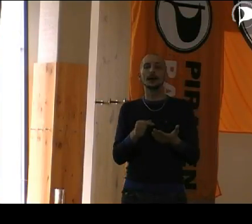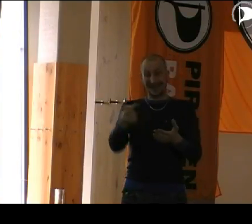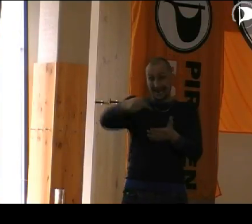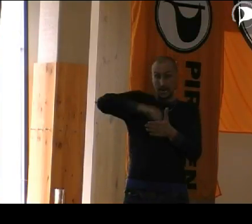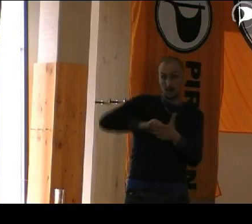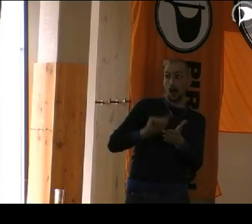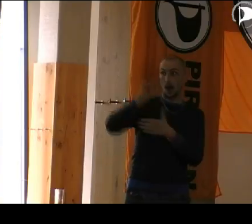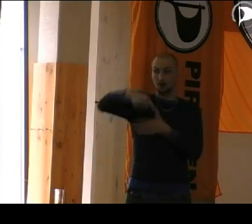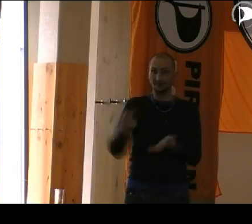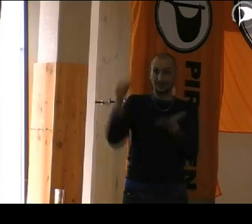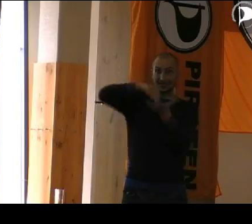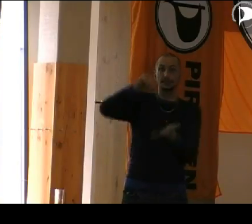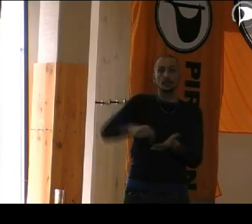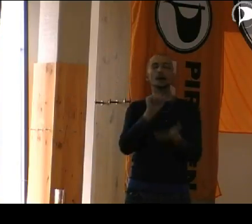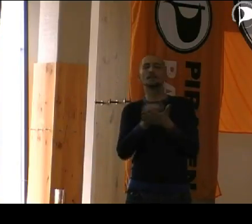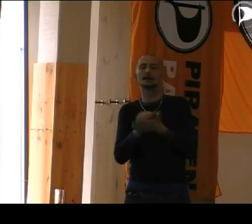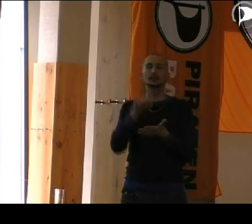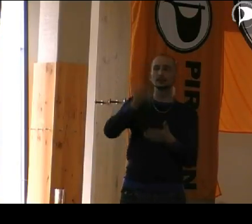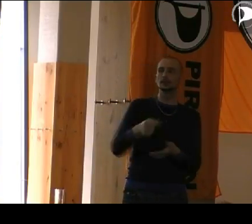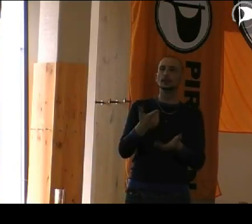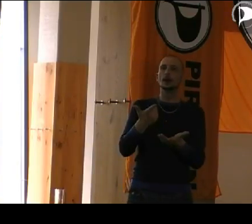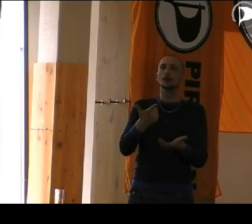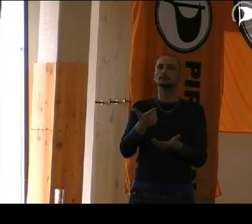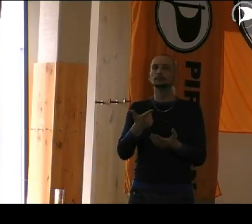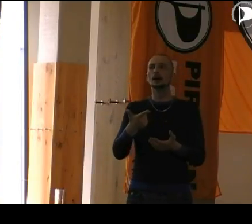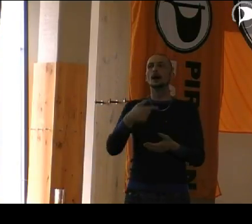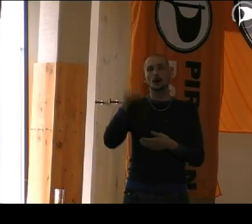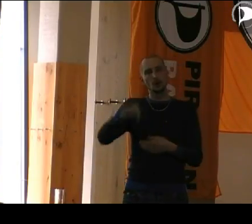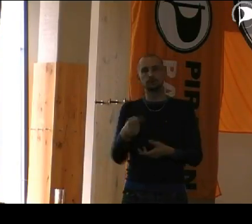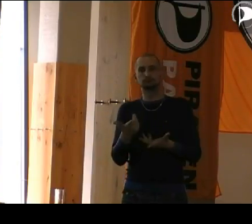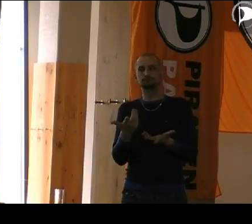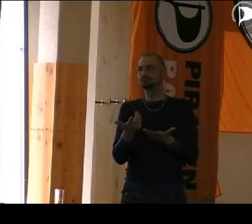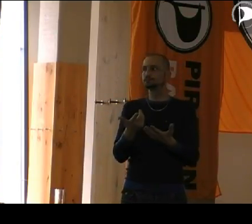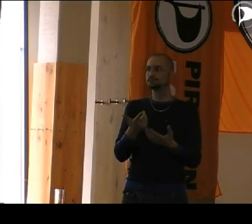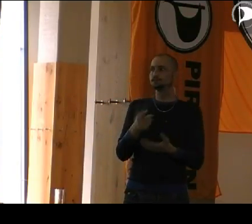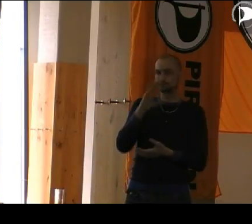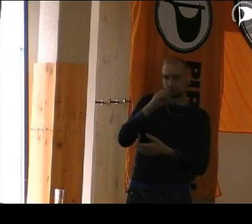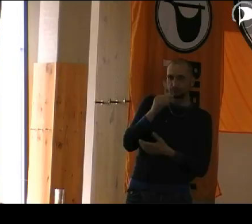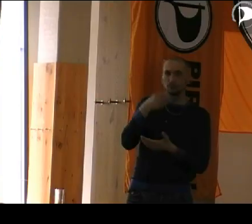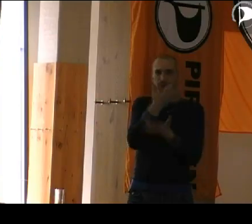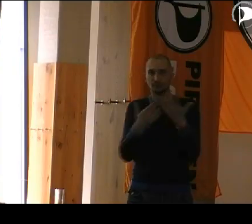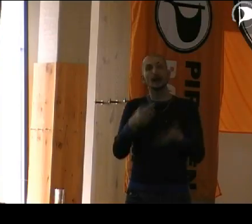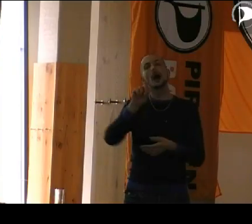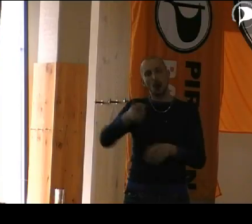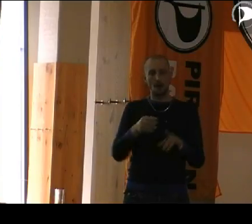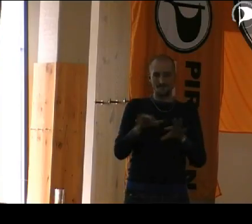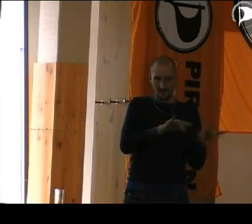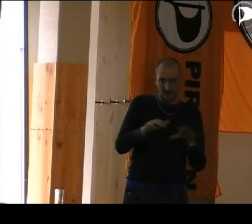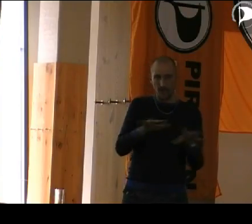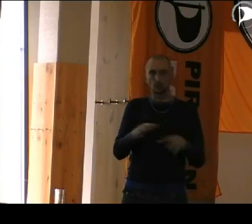die organisation einer wahlrecht zu führen und natürlich auch die ganz normalen glücklichen verwaltungsausgaben